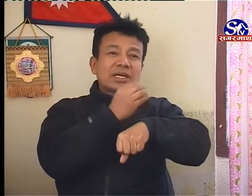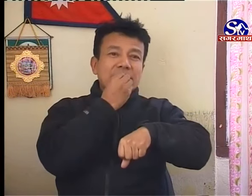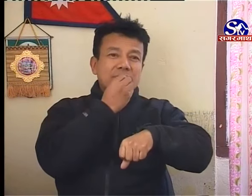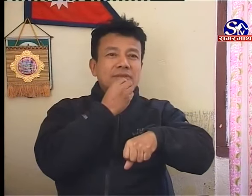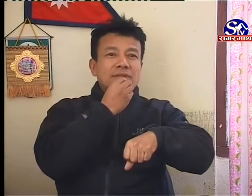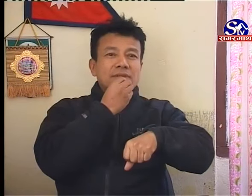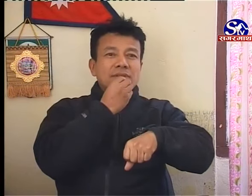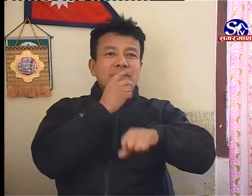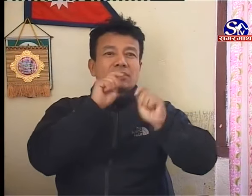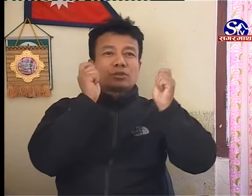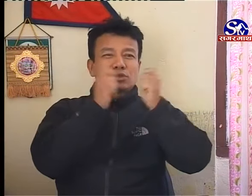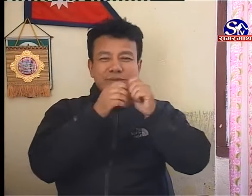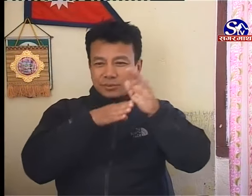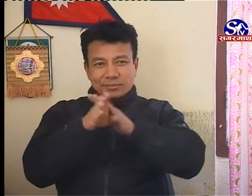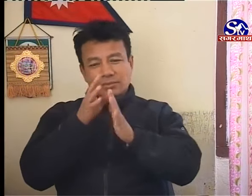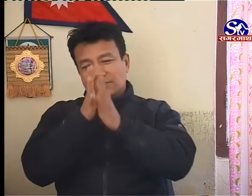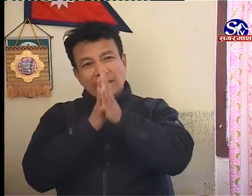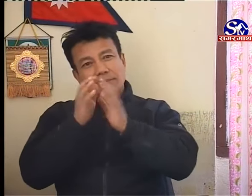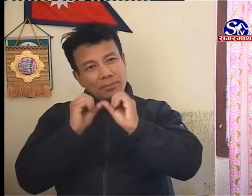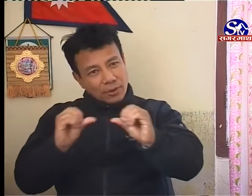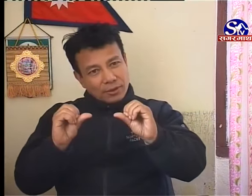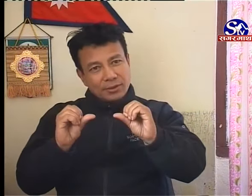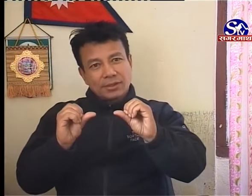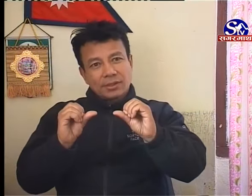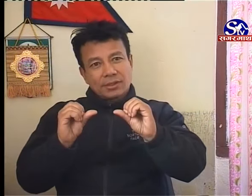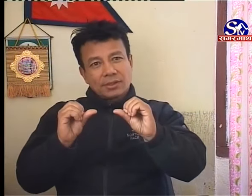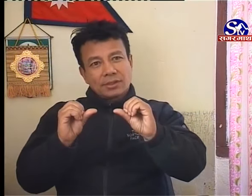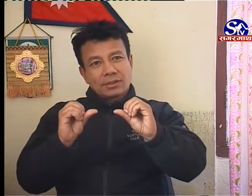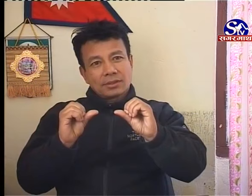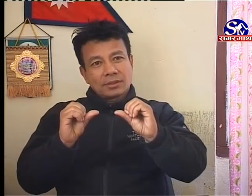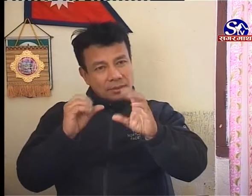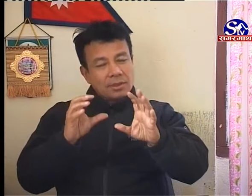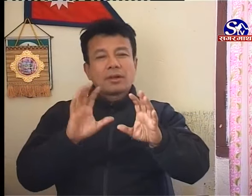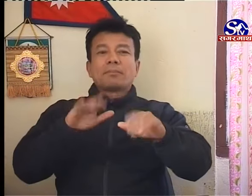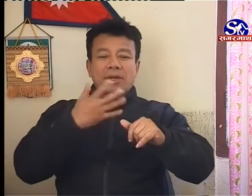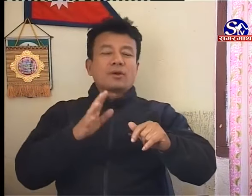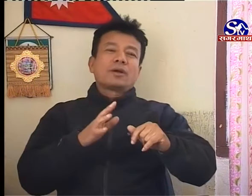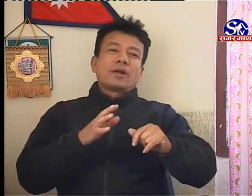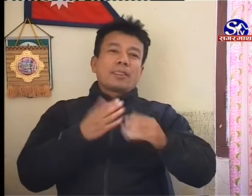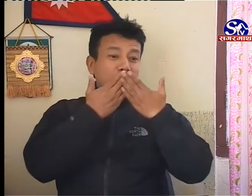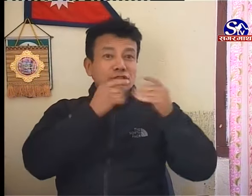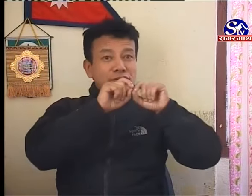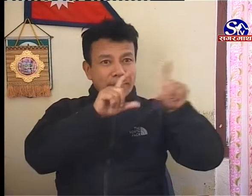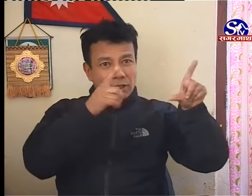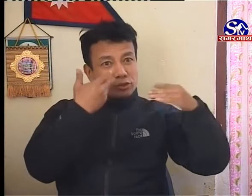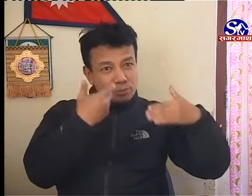उहाँहरूलाई मुखले बोलेर सिकाउने भाषा साङ्केतिक भाषाको प्रयोग थिएन। अनि बहिराहरू चाहिँ